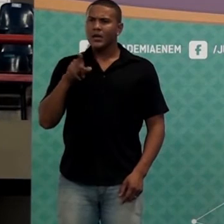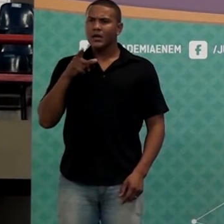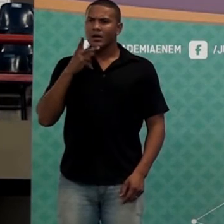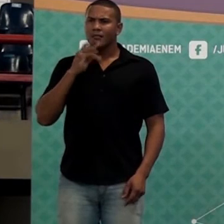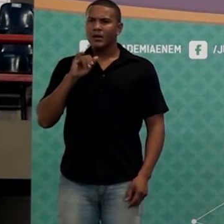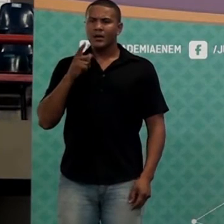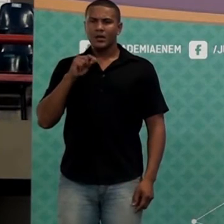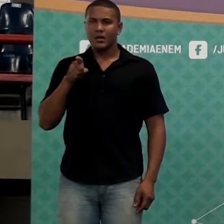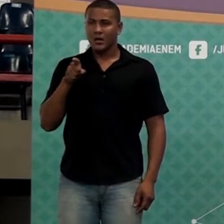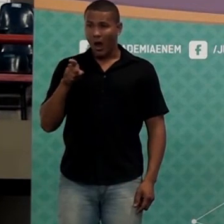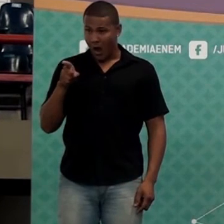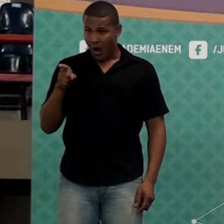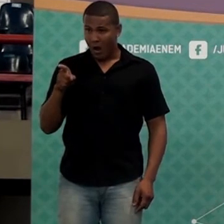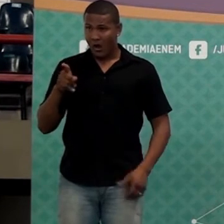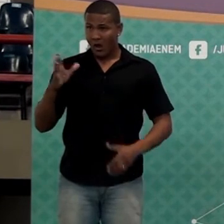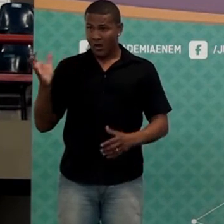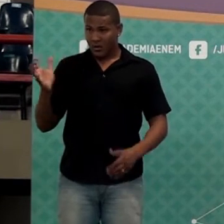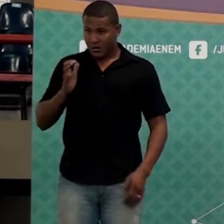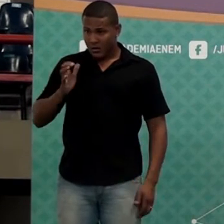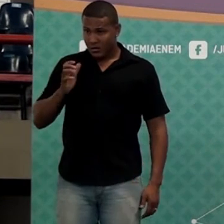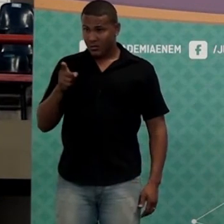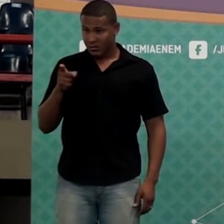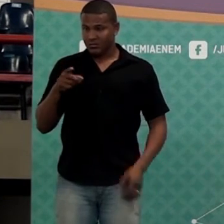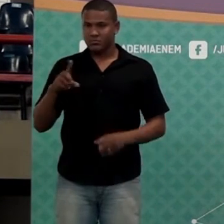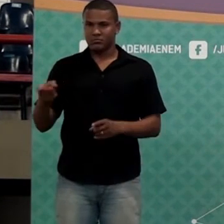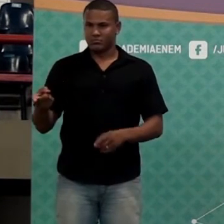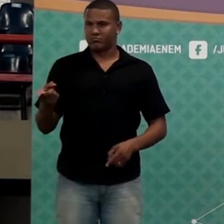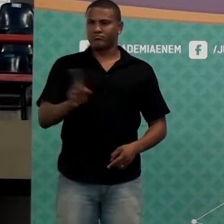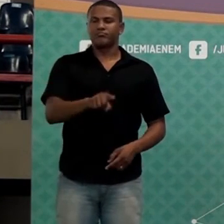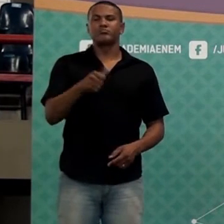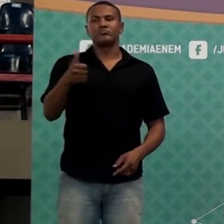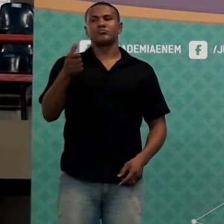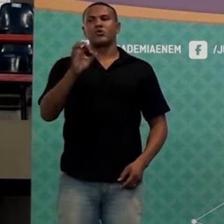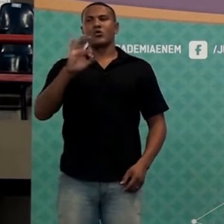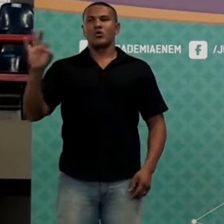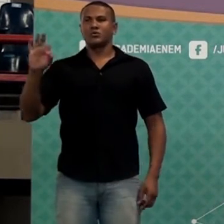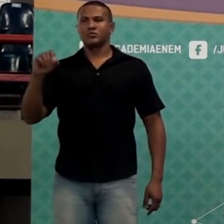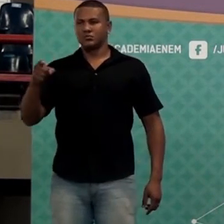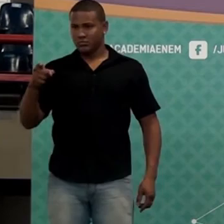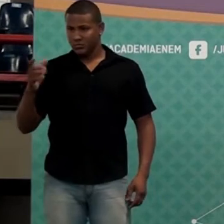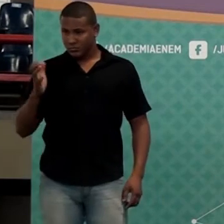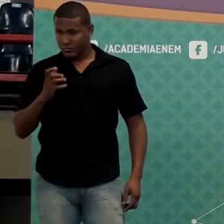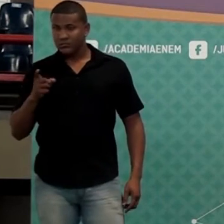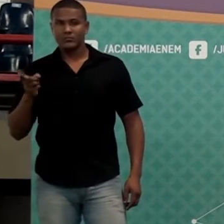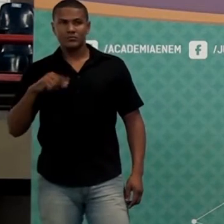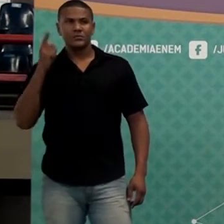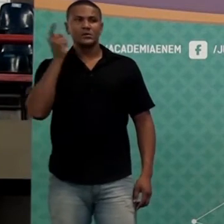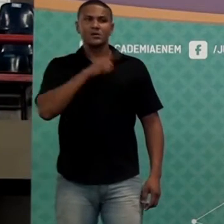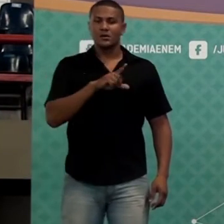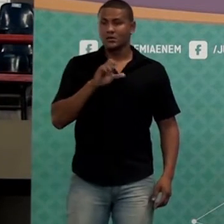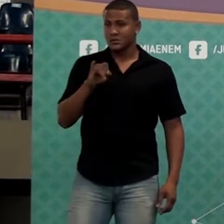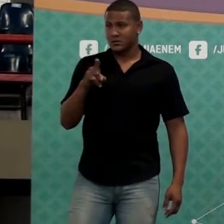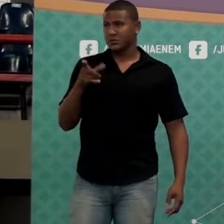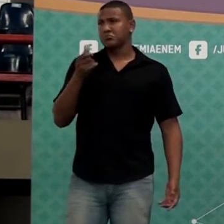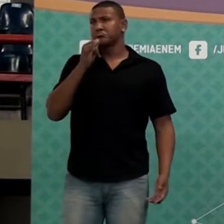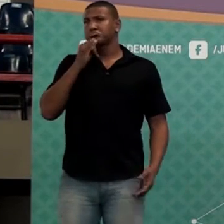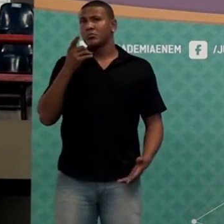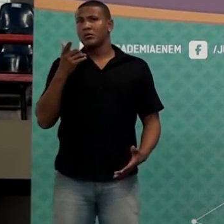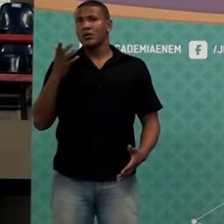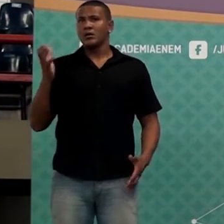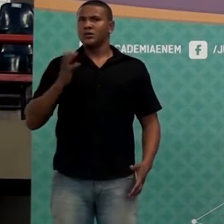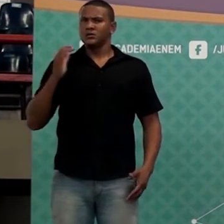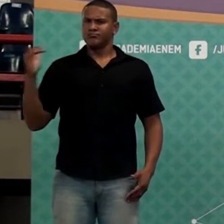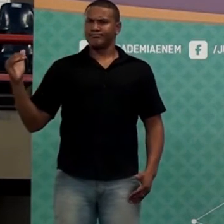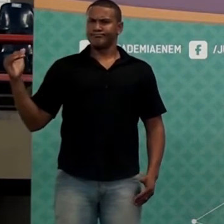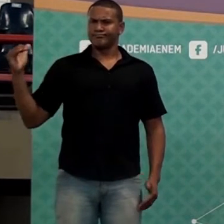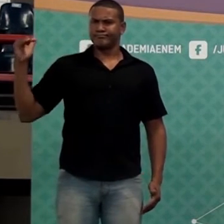você for filho do nobre, beleza. Aí você ganha um cargo público. Se você for de um título de nobreza